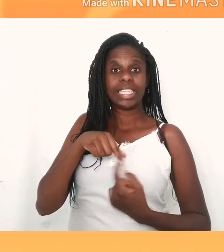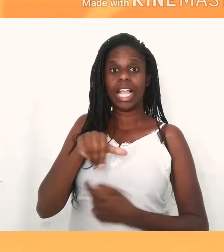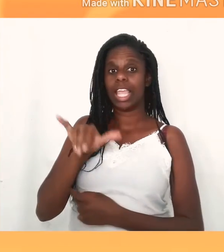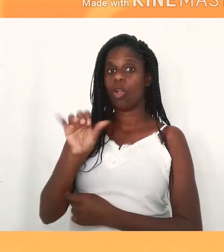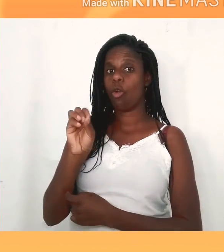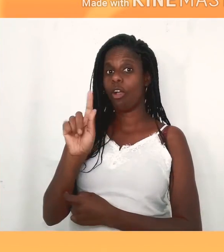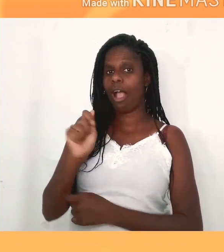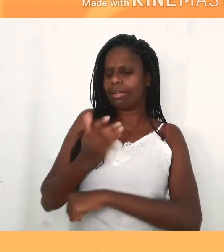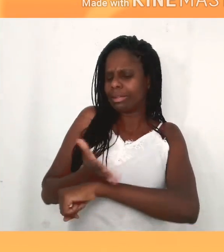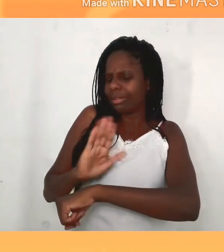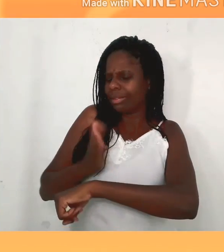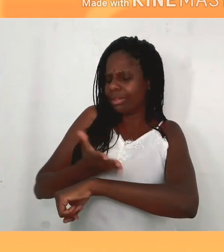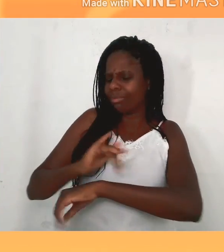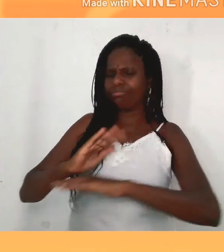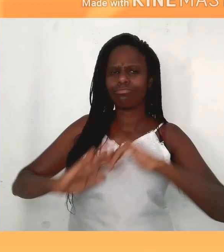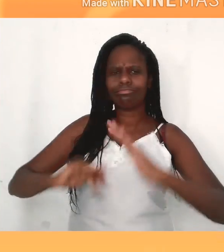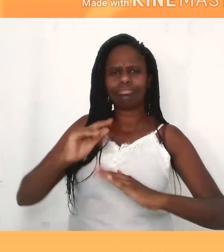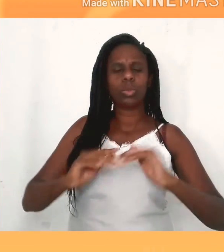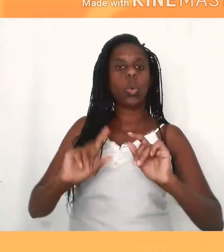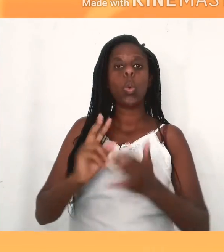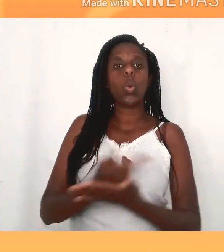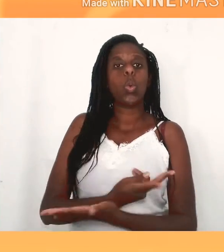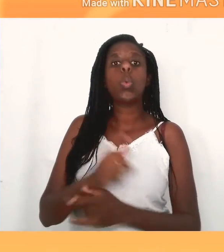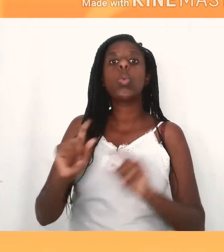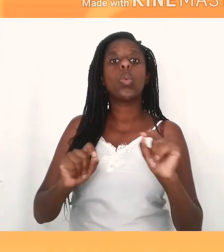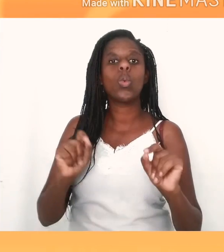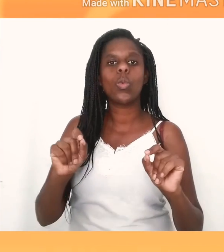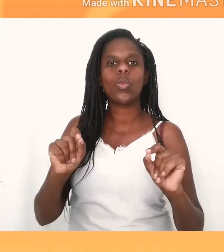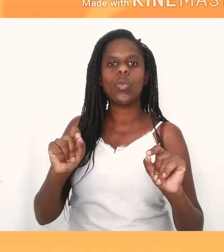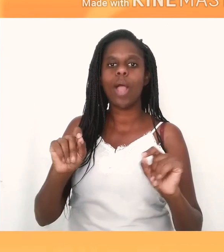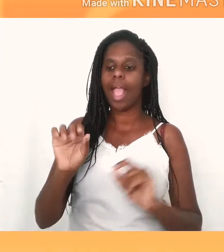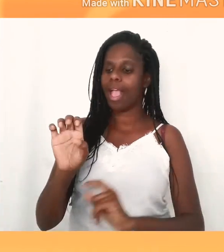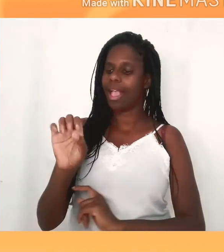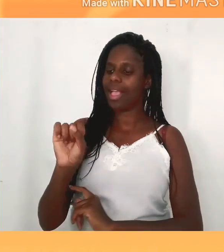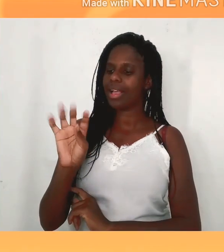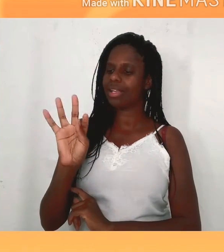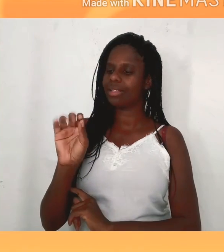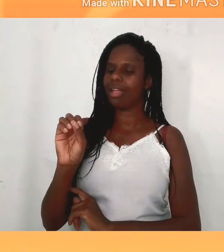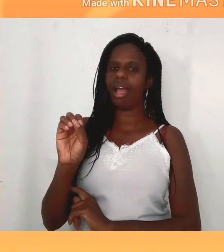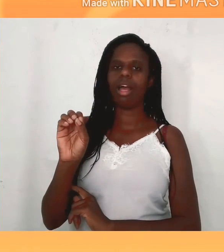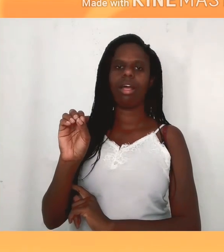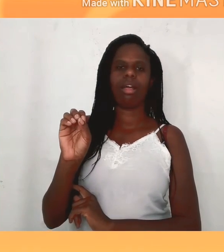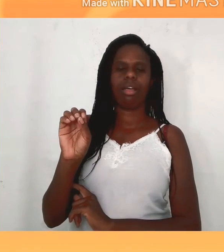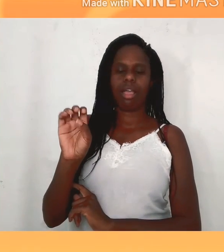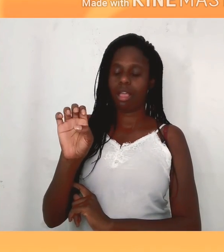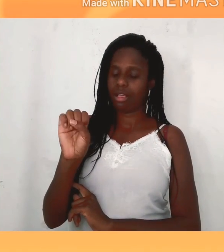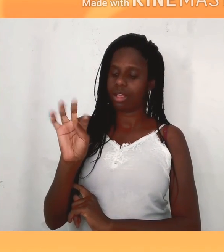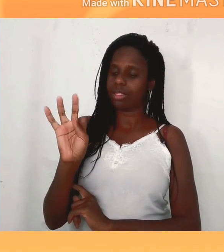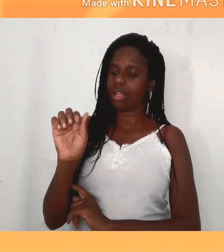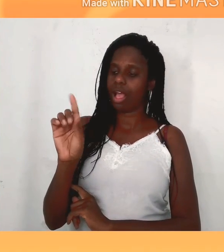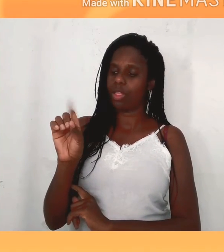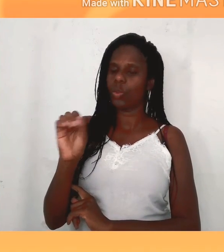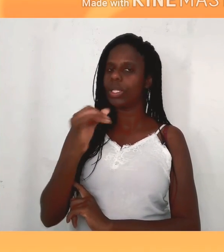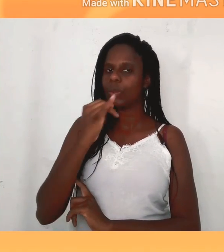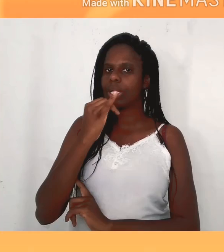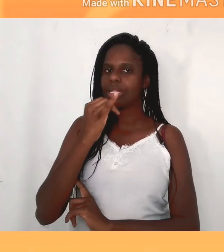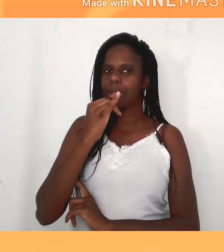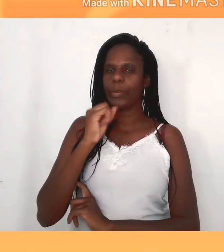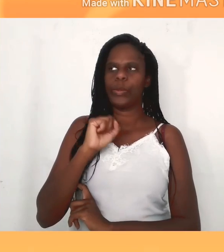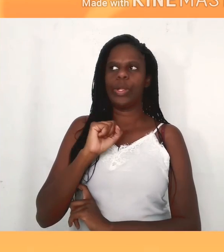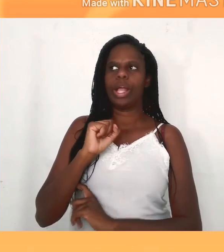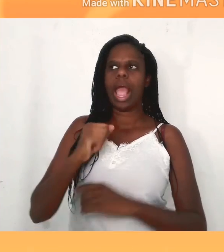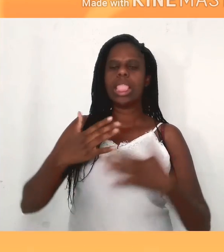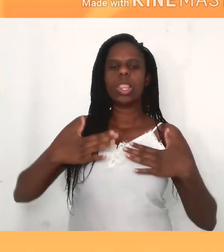Quando se pratica o yoga, se adquire um estado de estabilidade, um estado não só